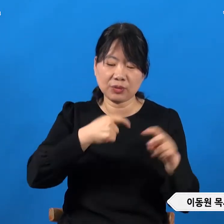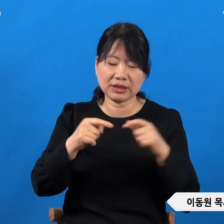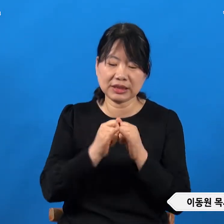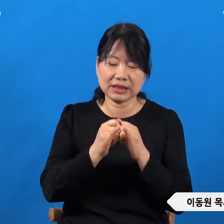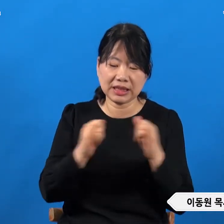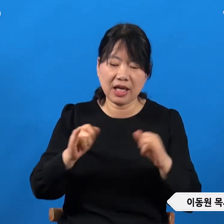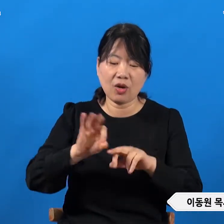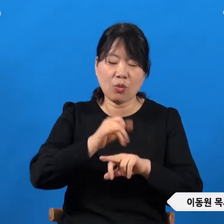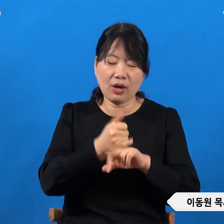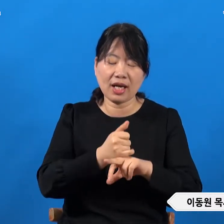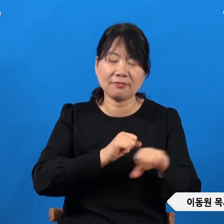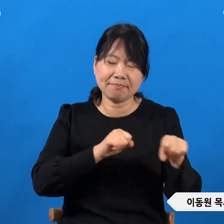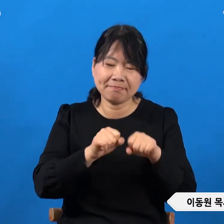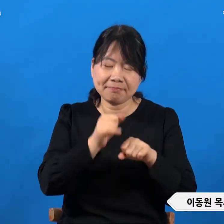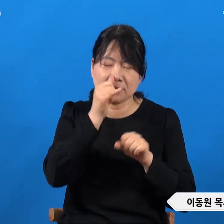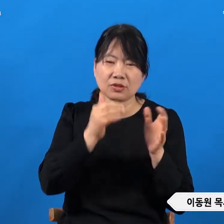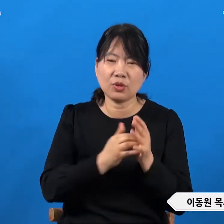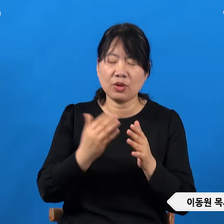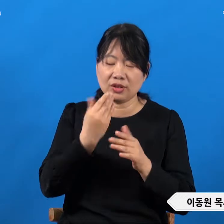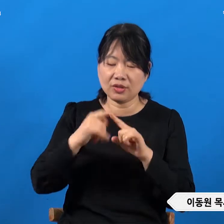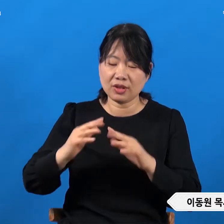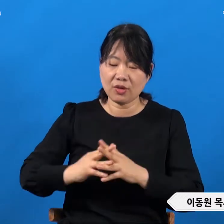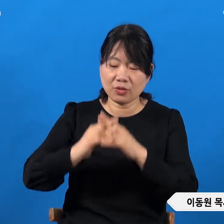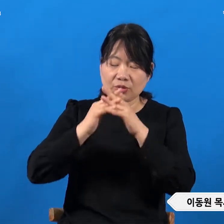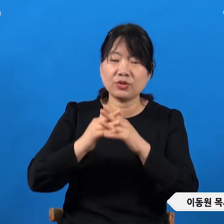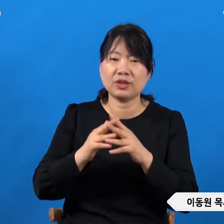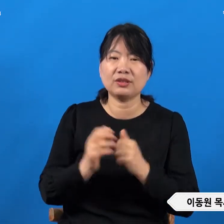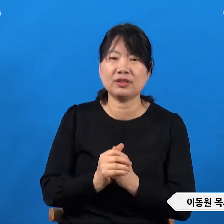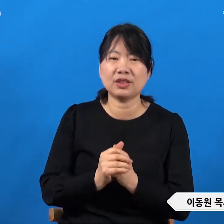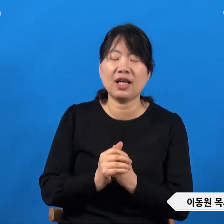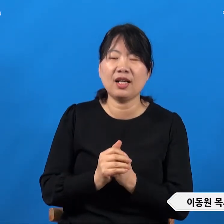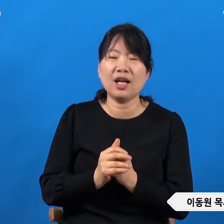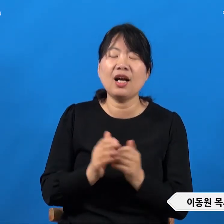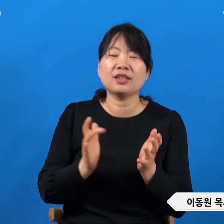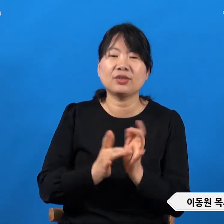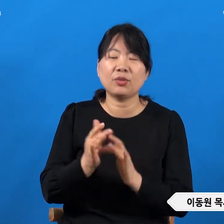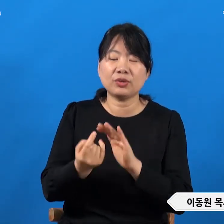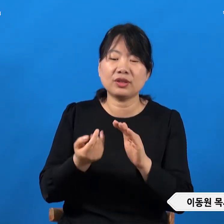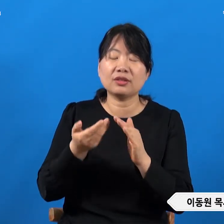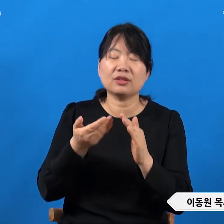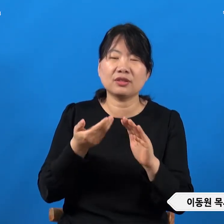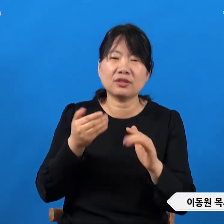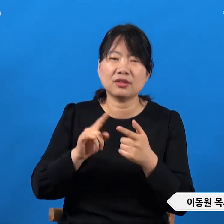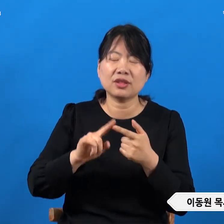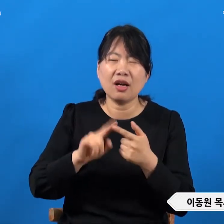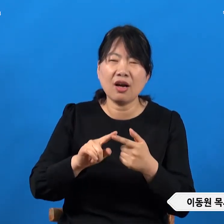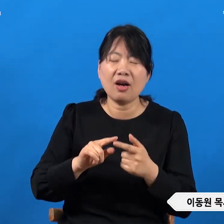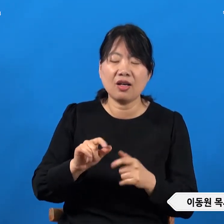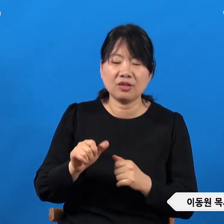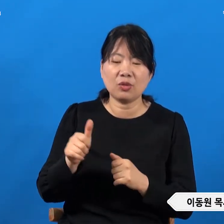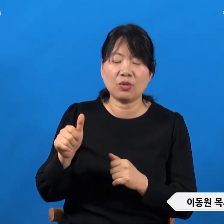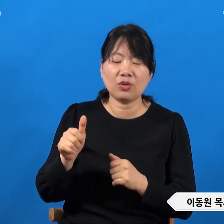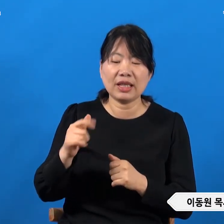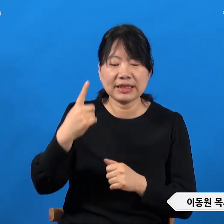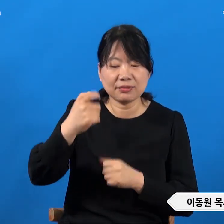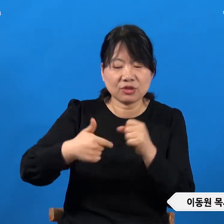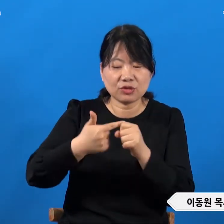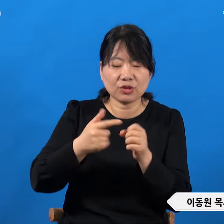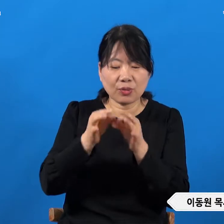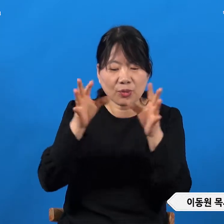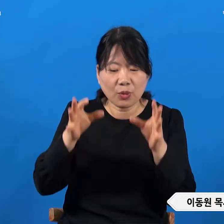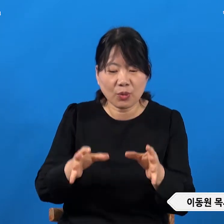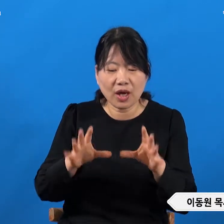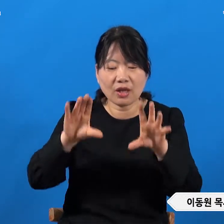통치자인 이 왕을 움직였고, 성전 건축은 주전 536년부터 520년까지 약